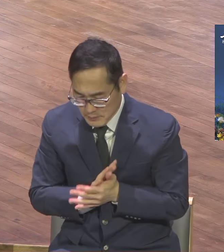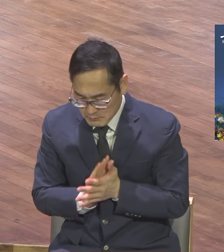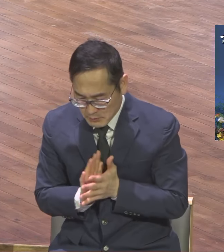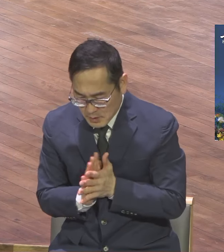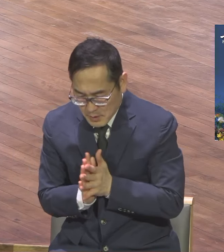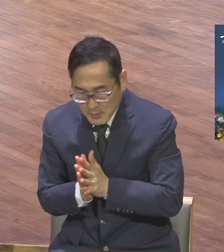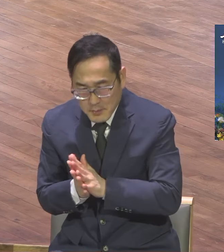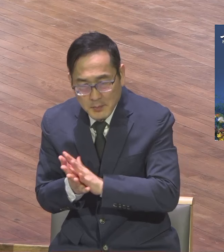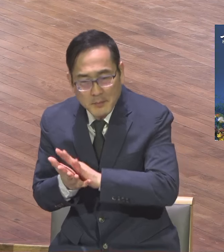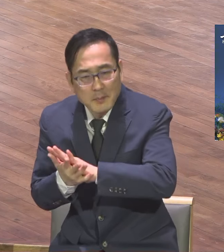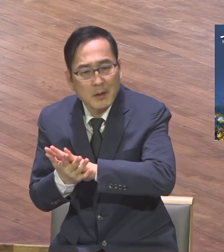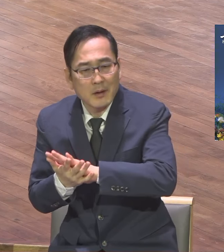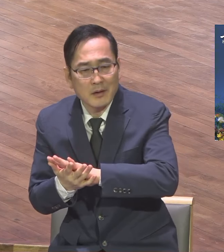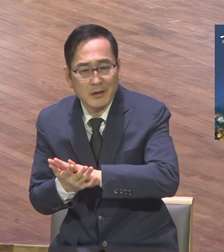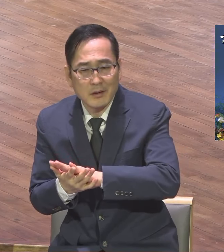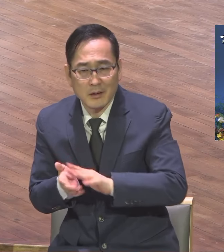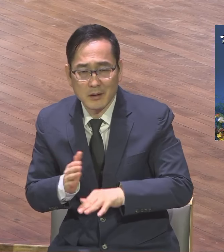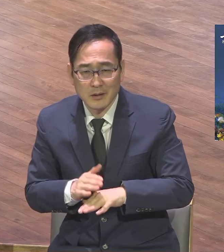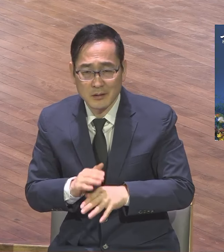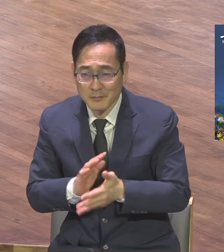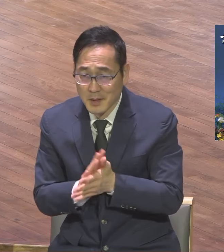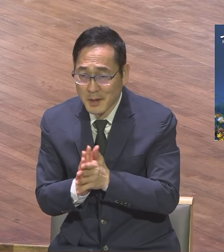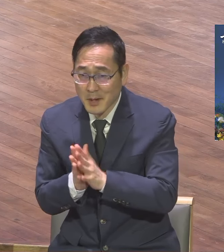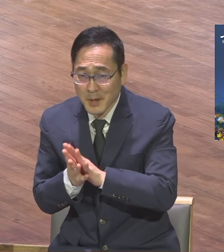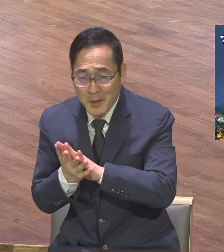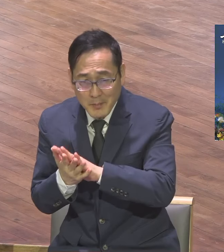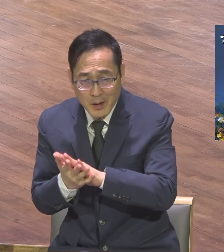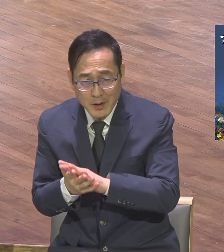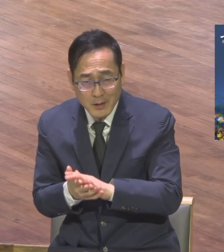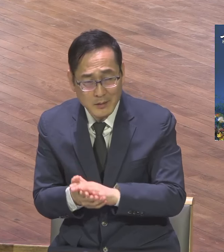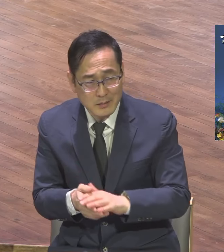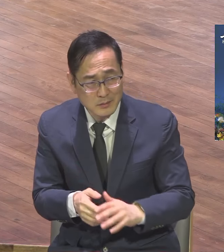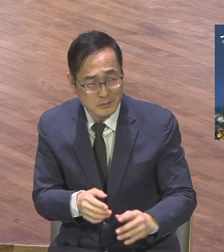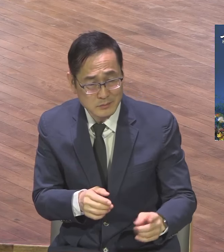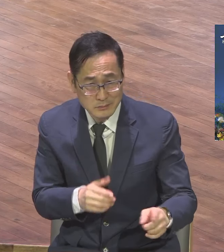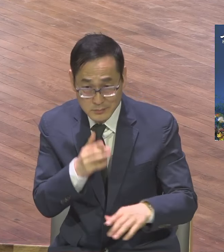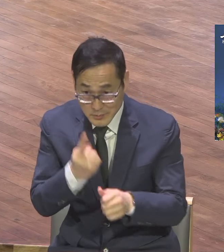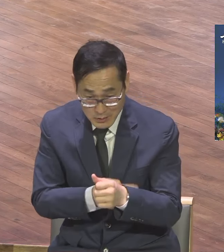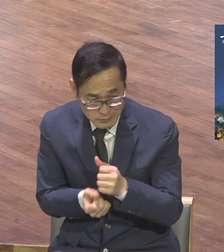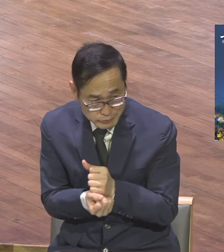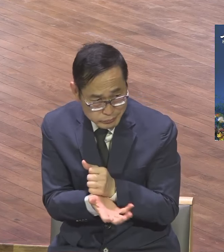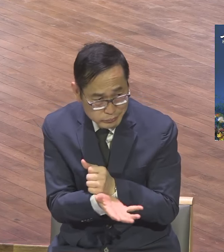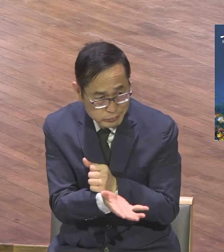그렇게 영향이 갈 수밖에 없지요. 복음의 영향이